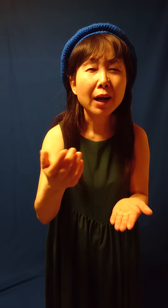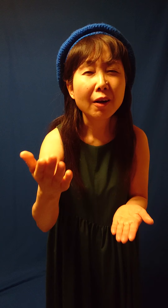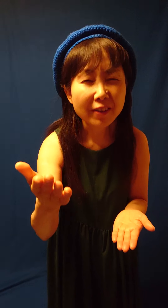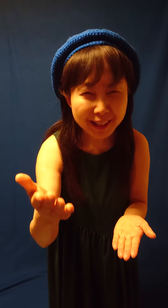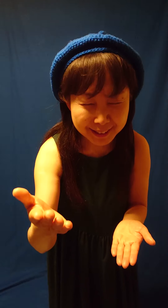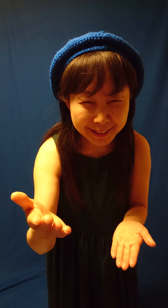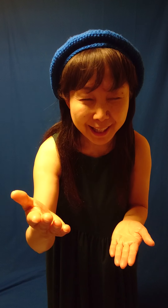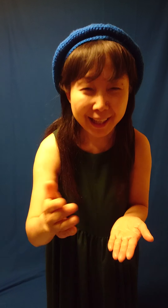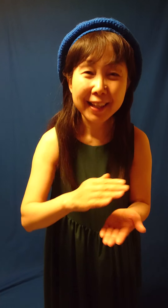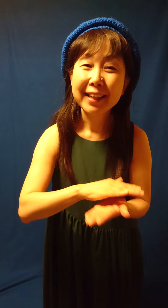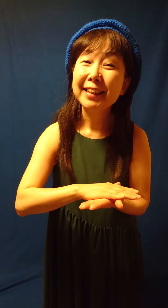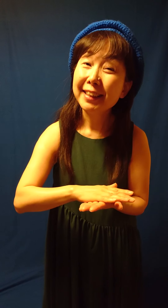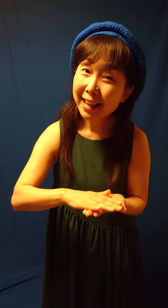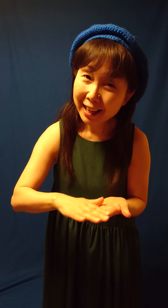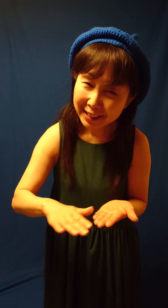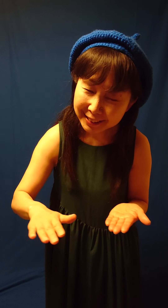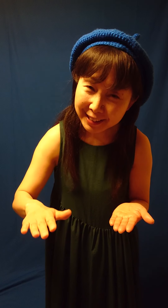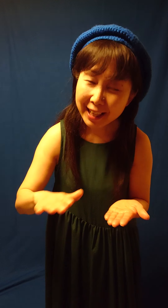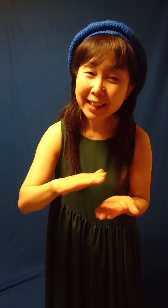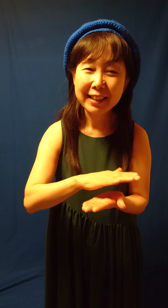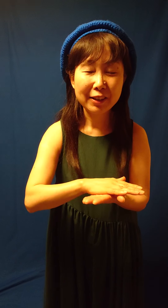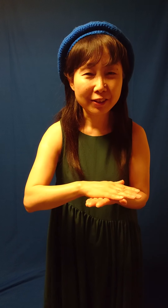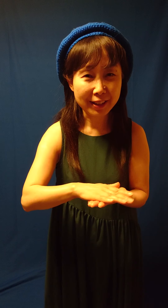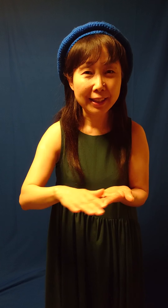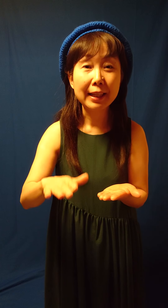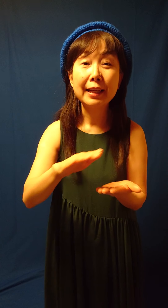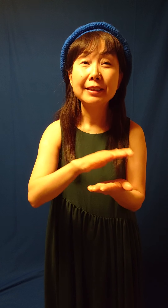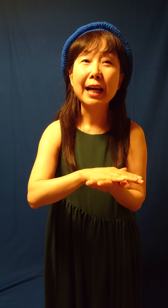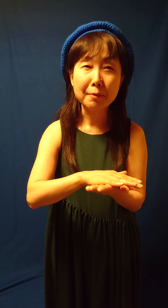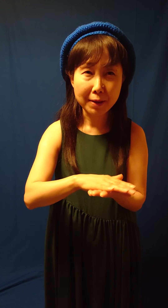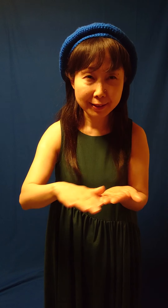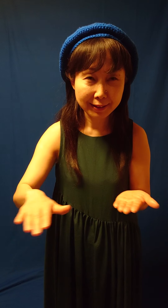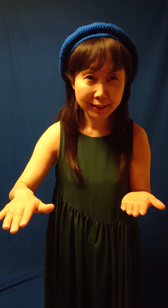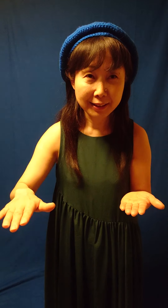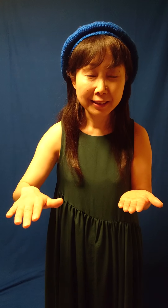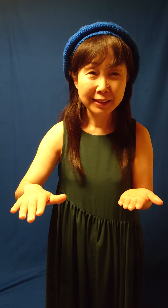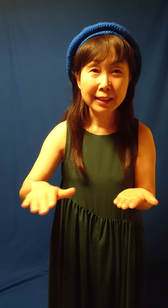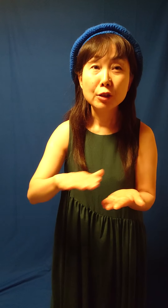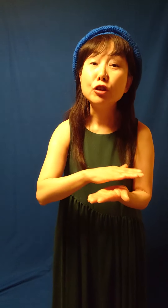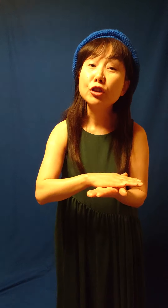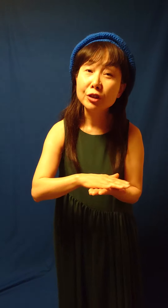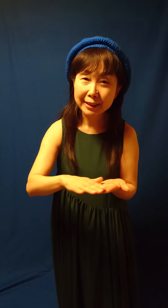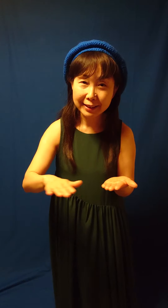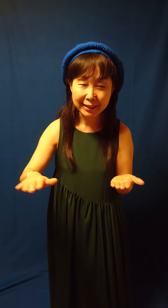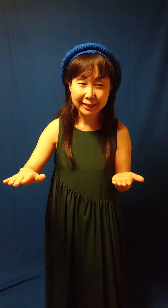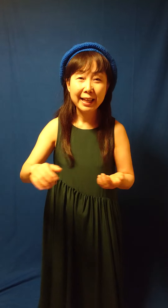顔ですね、綺麗ですねっていう時に使います。美しいですね。